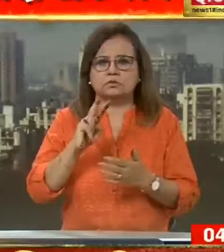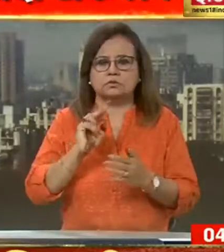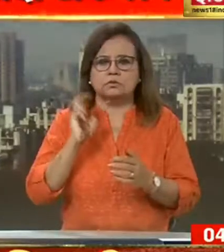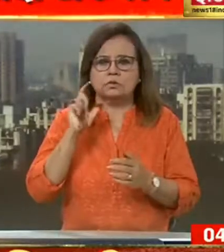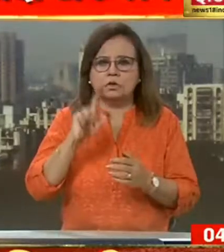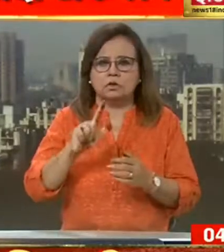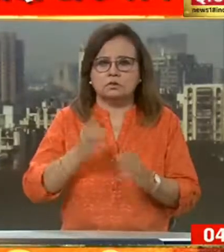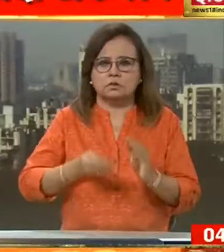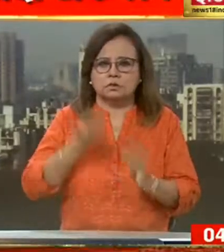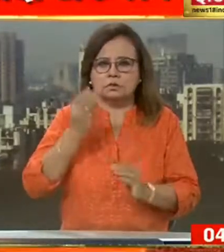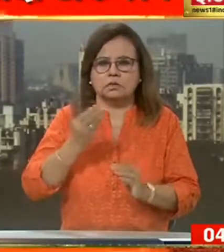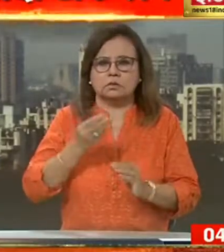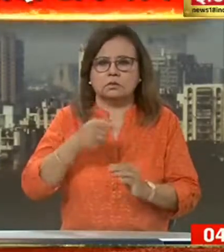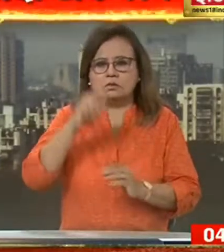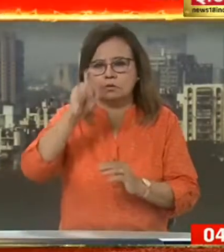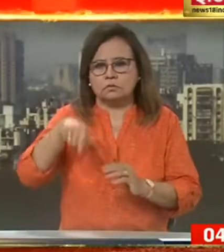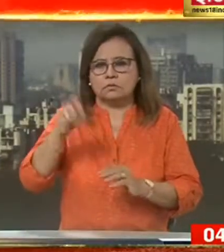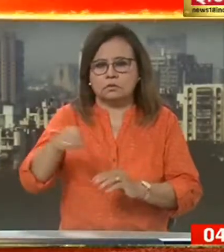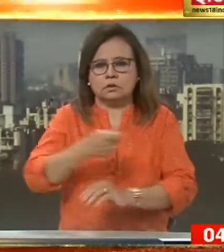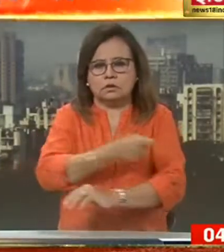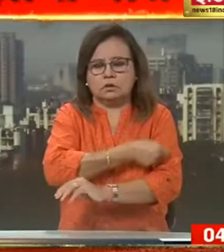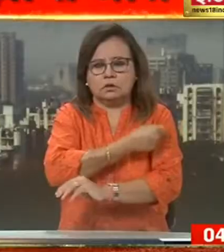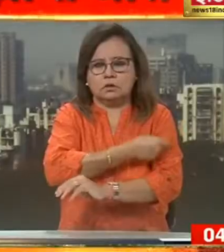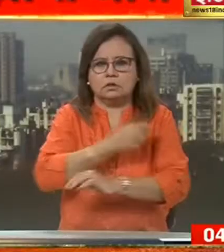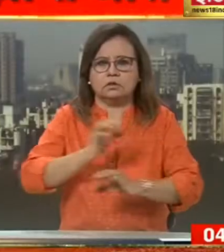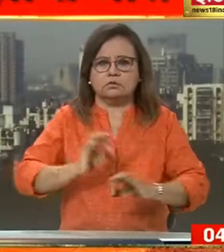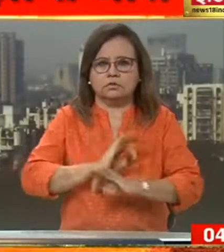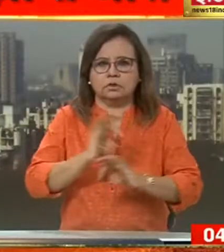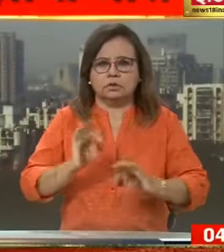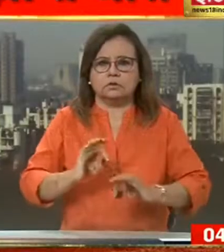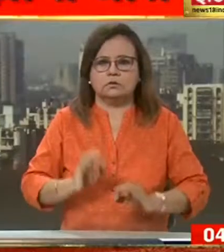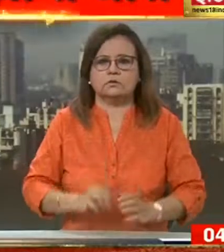लाख से अधिक लोगों का टीकाकरण किया गया